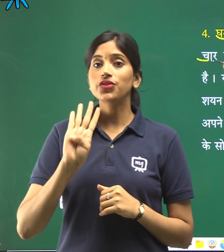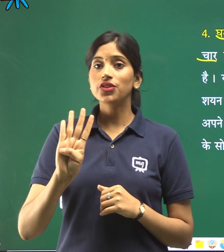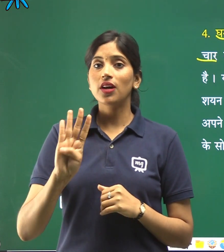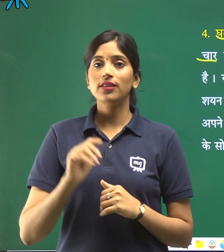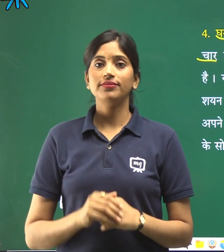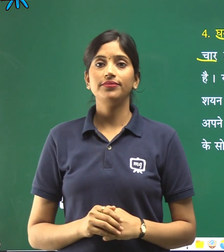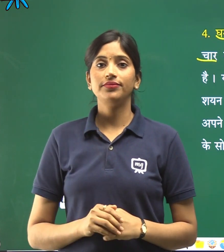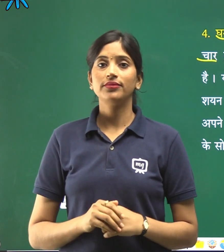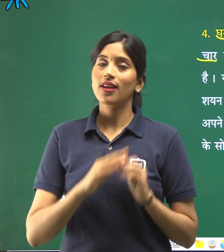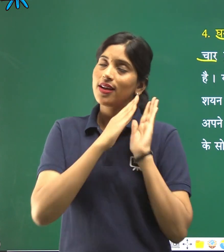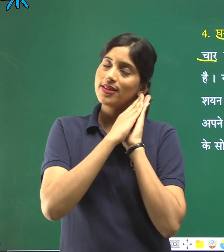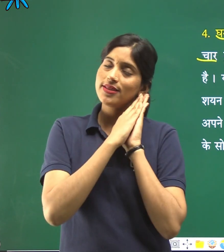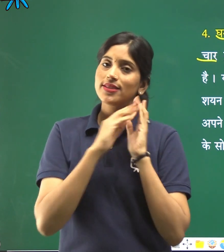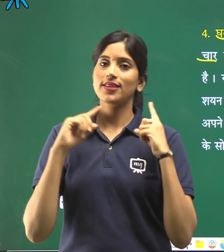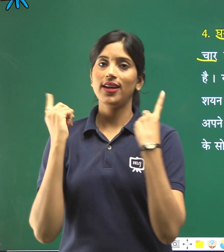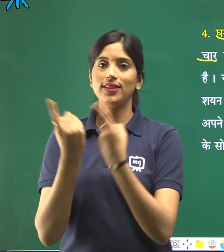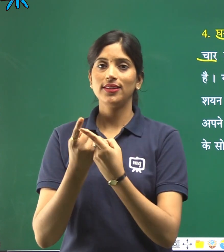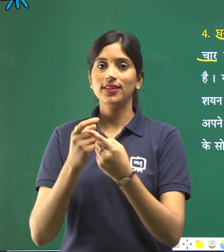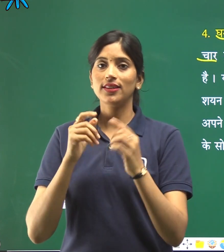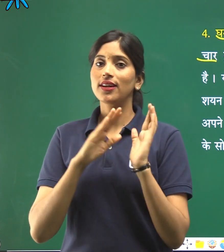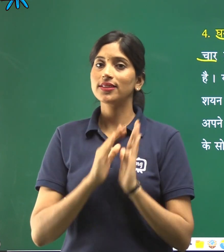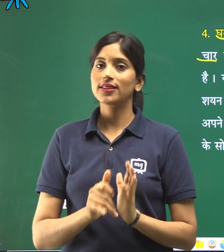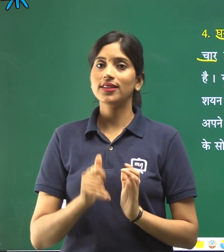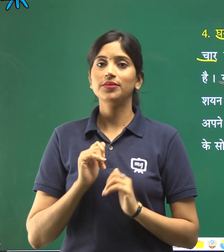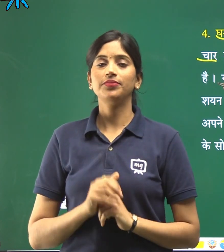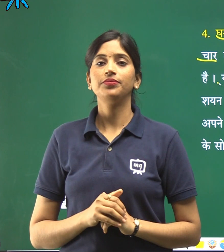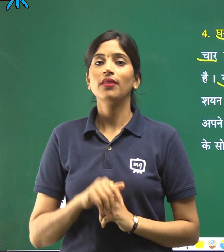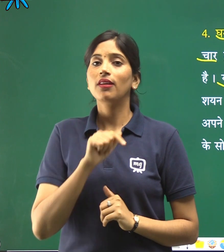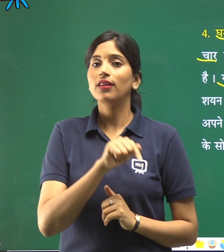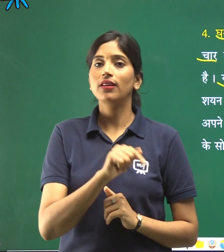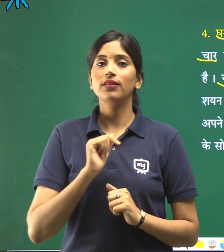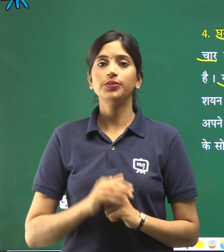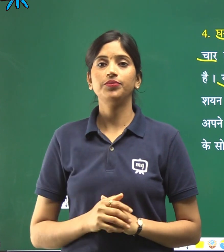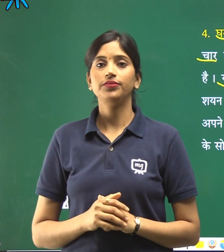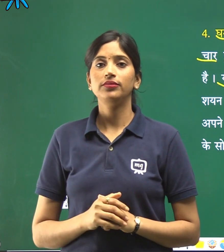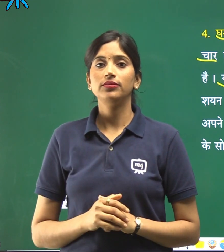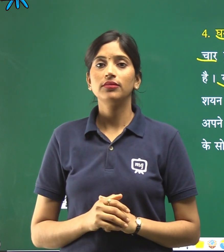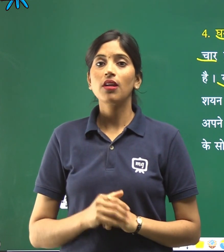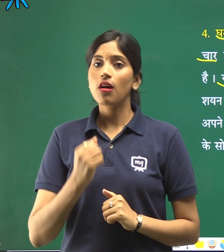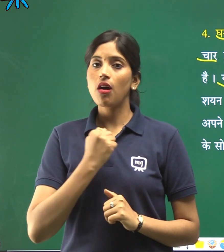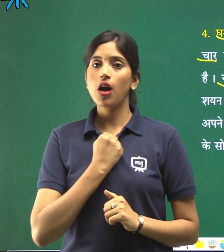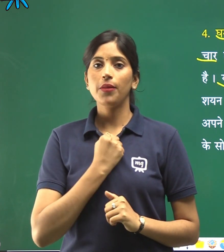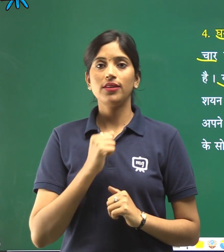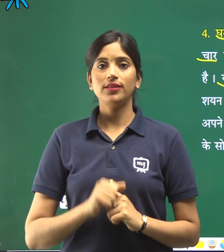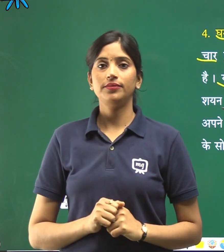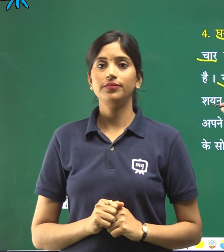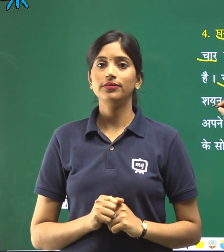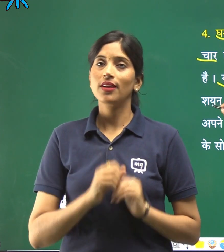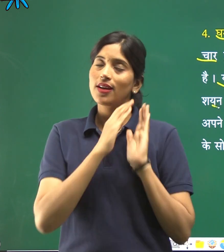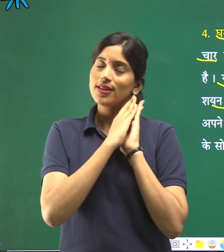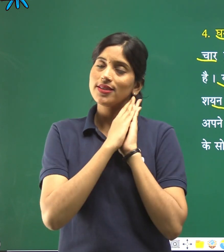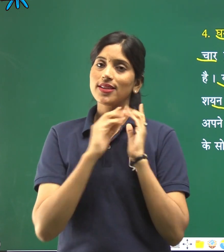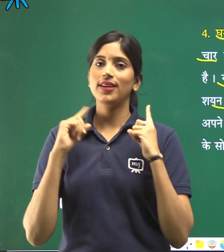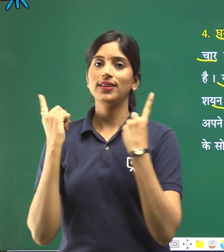4 शयन कक्ष हैं। यह हमारा शयन